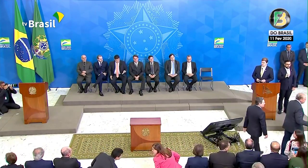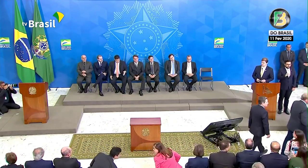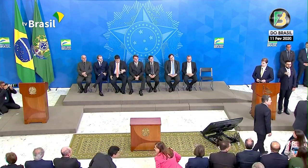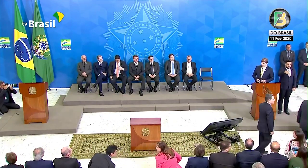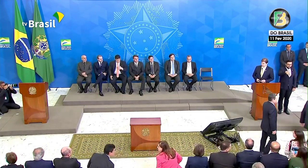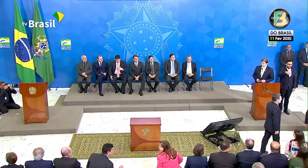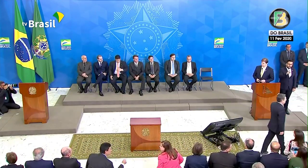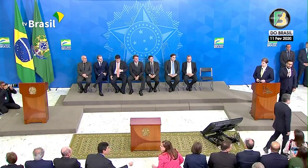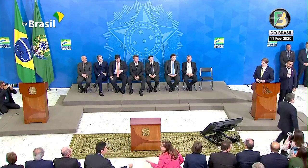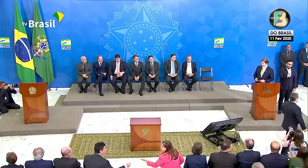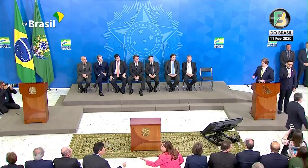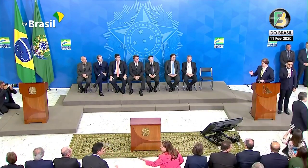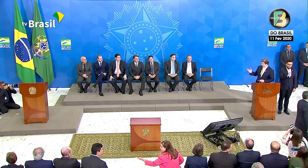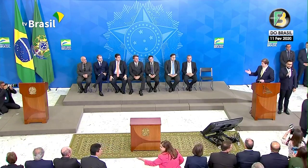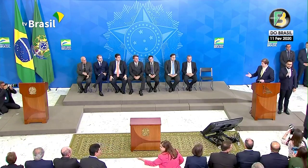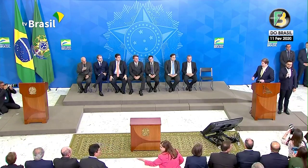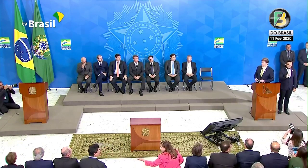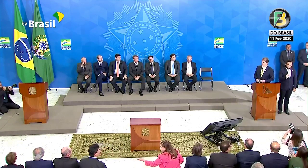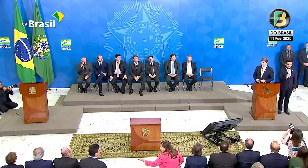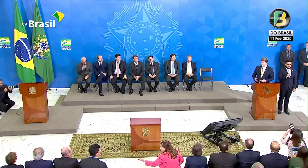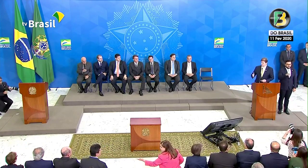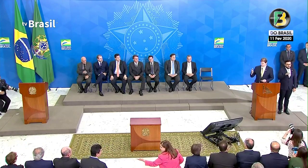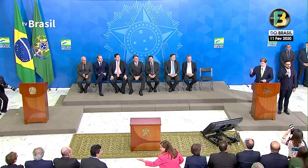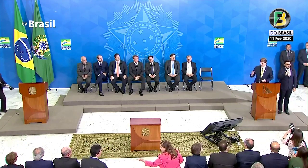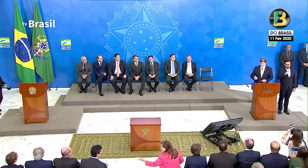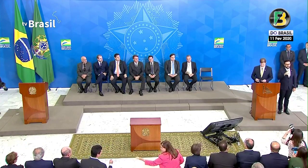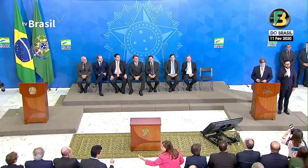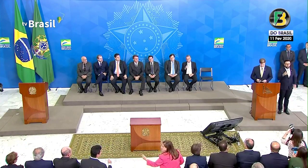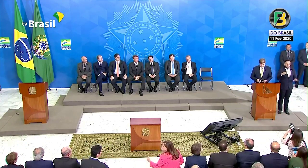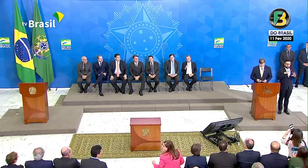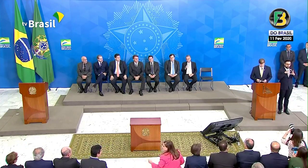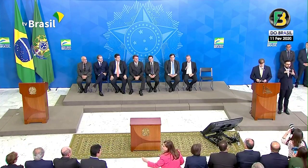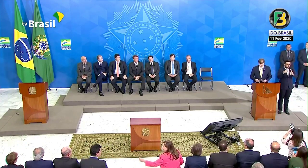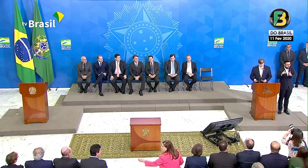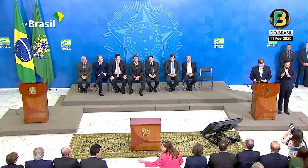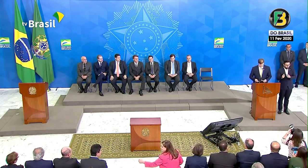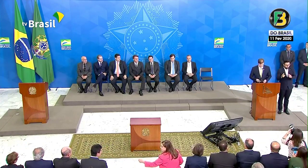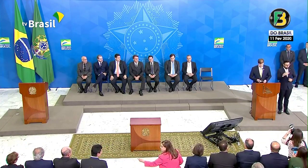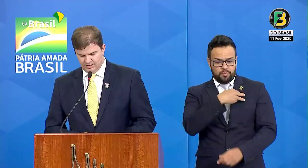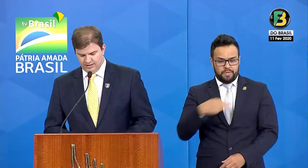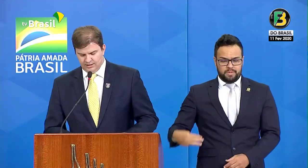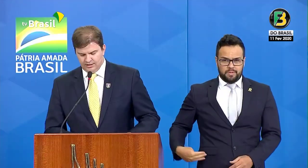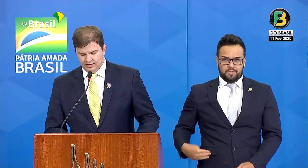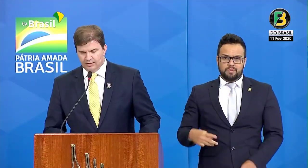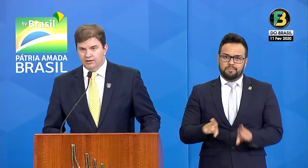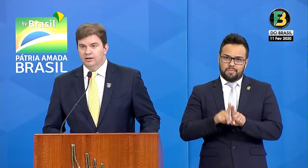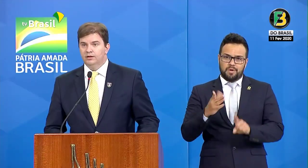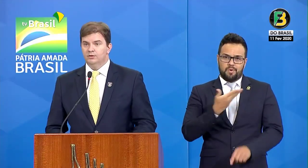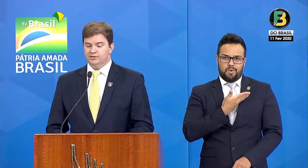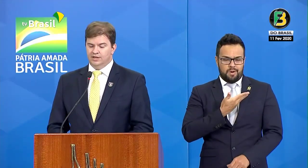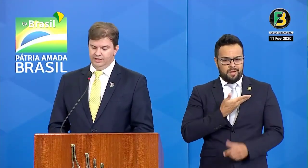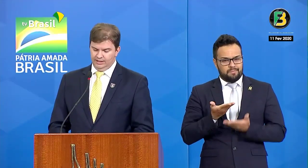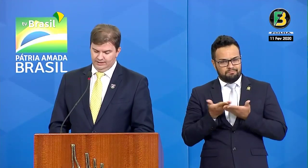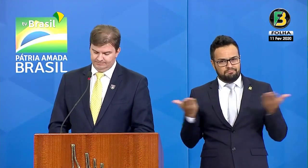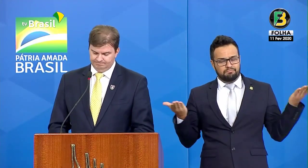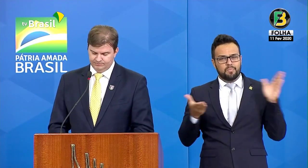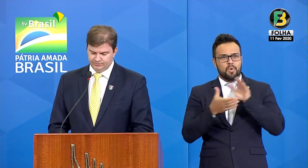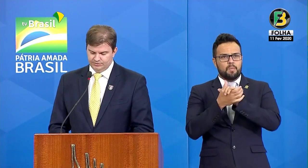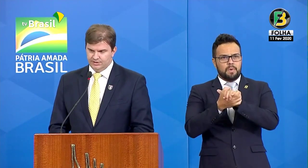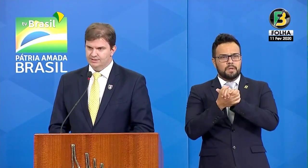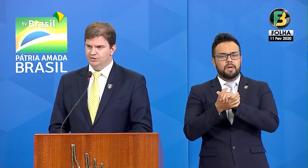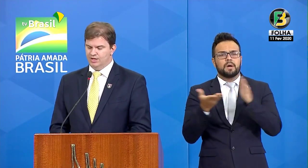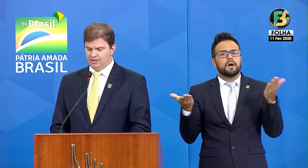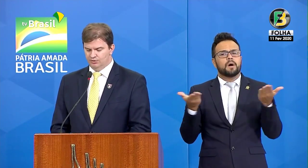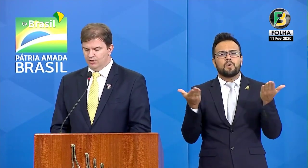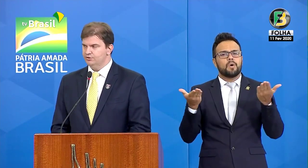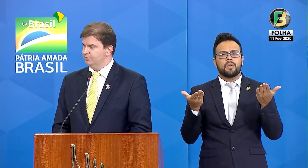ministro General Ramos, em nome de quem cumprimento todos os demais ministros e colegas, e gostaria